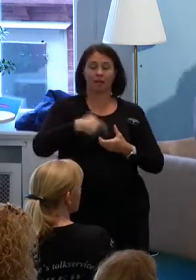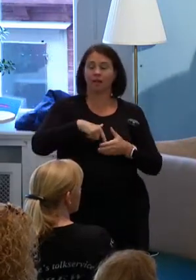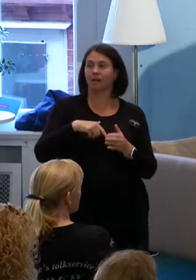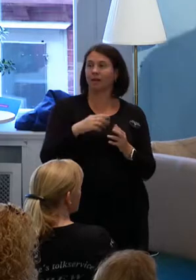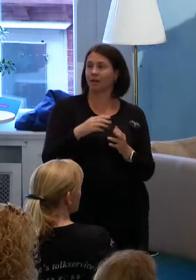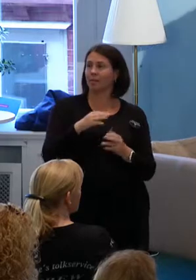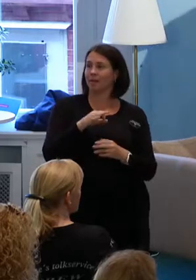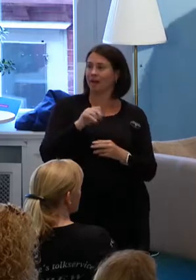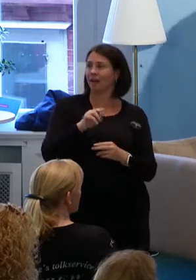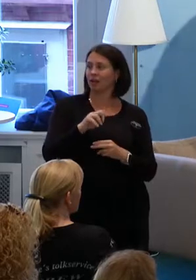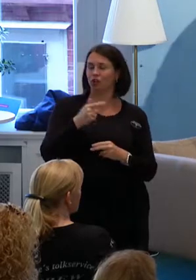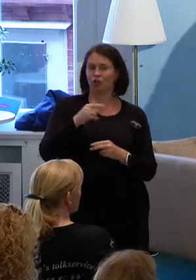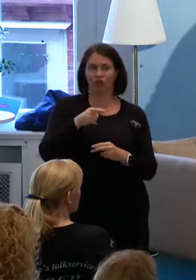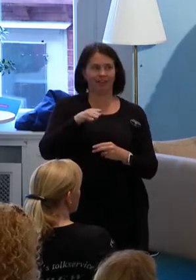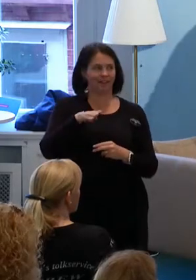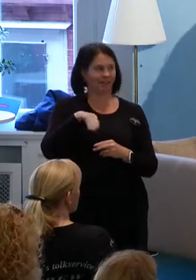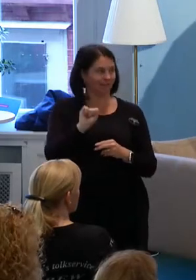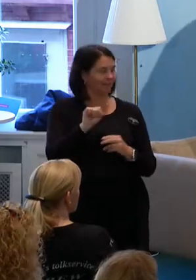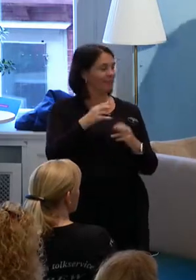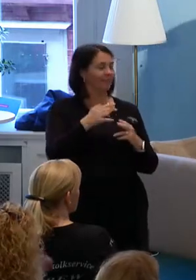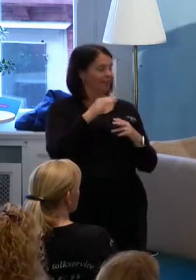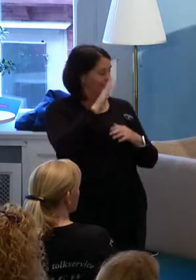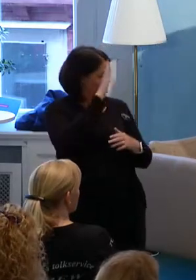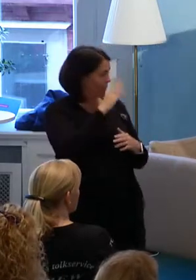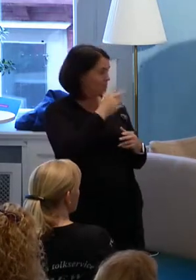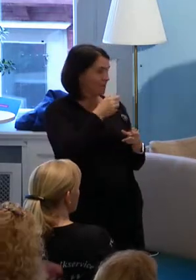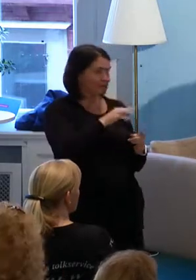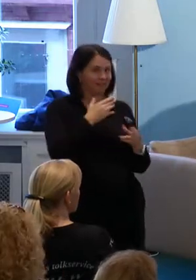Tryding också, ja, som är välkommen upp på scenen. Hej, Per.